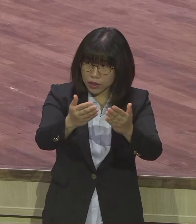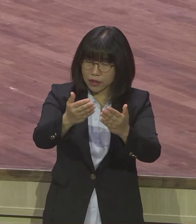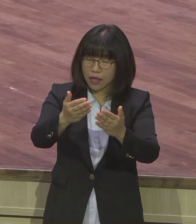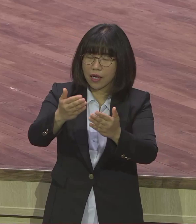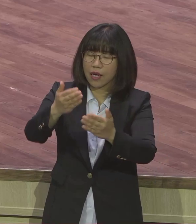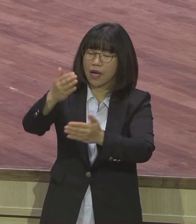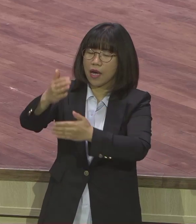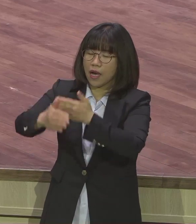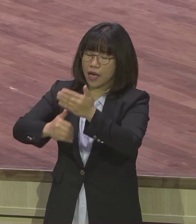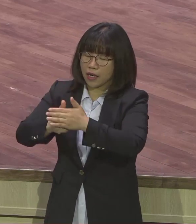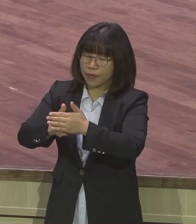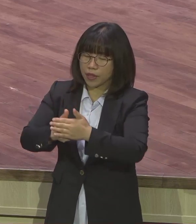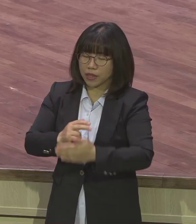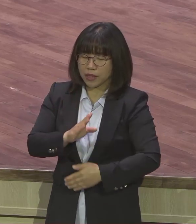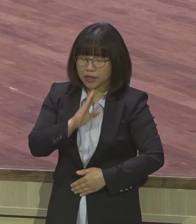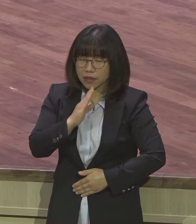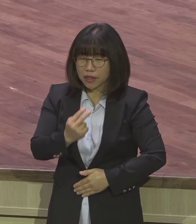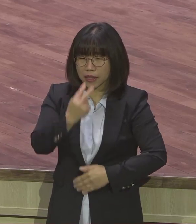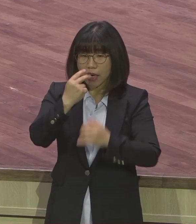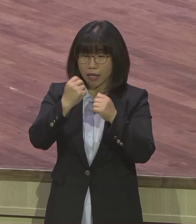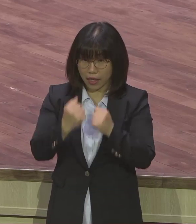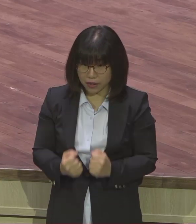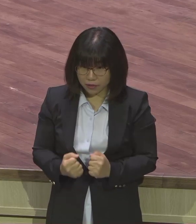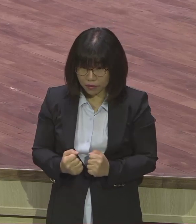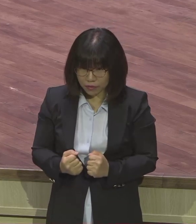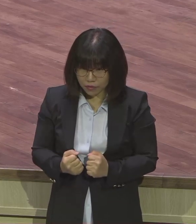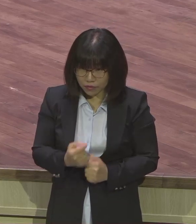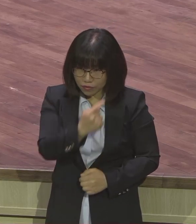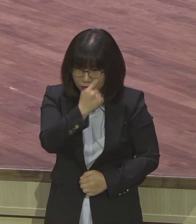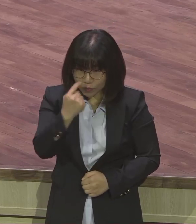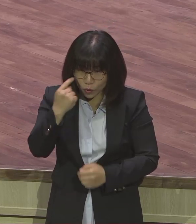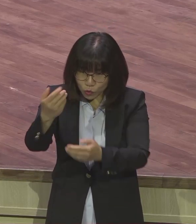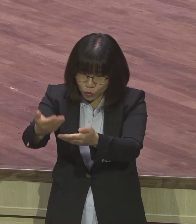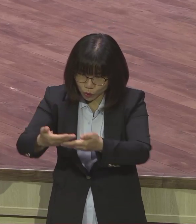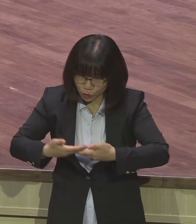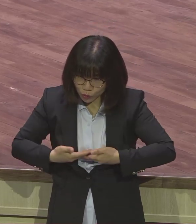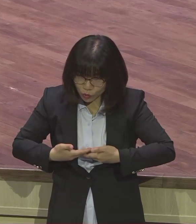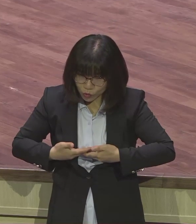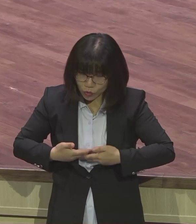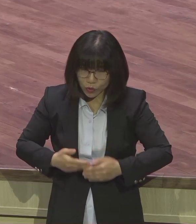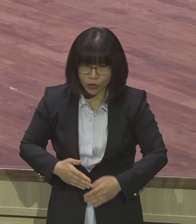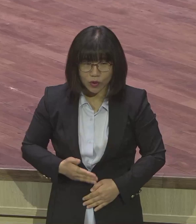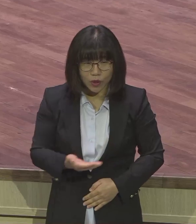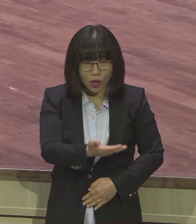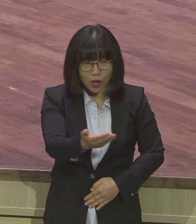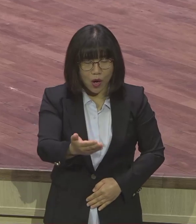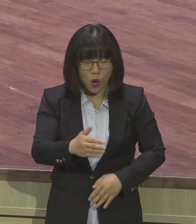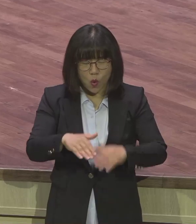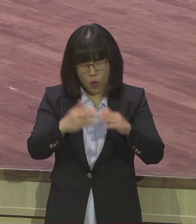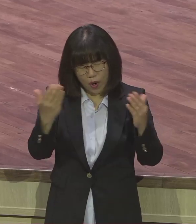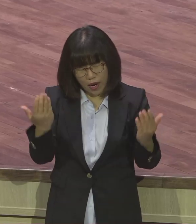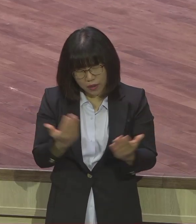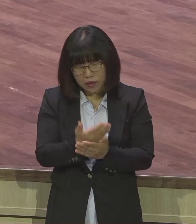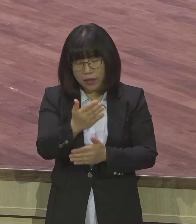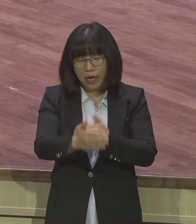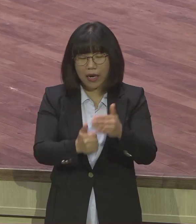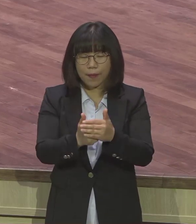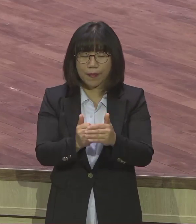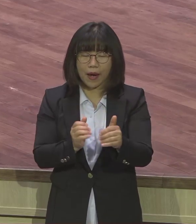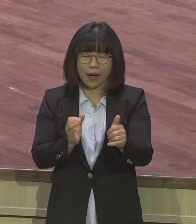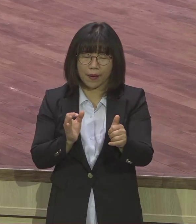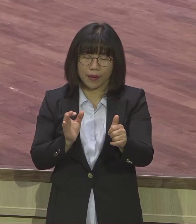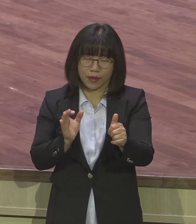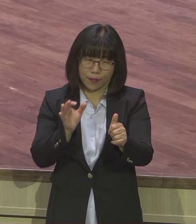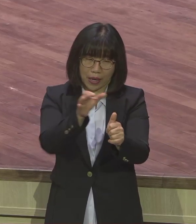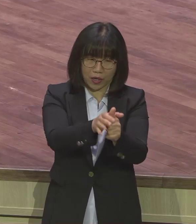하나님 살아계시면 확실하게 보인단 말이에요. 그건 번지점프예요. 아시겠어요? 몸을 던져야 돼. 그냥